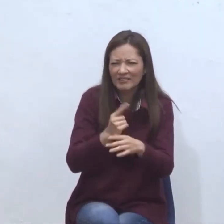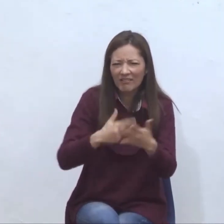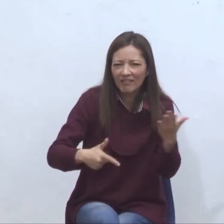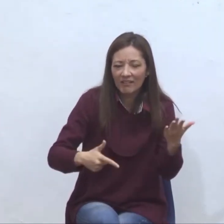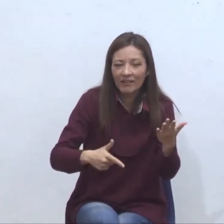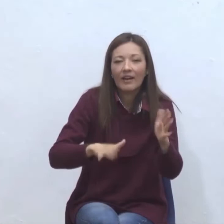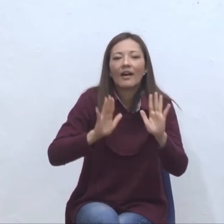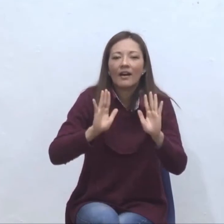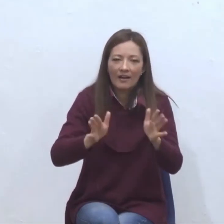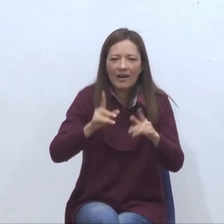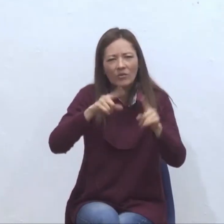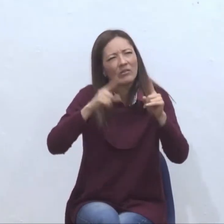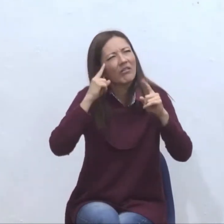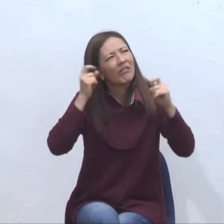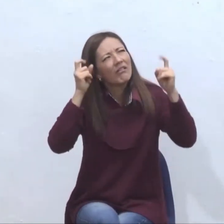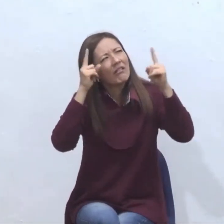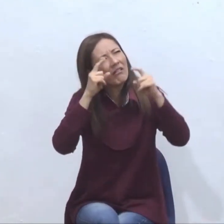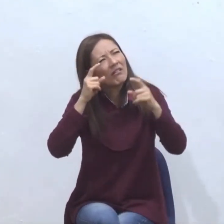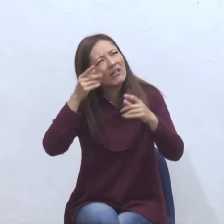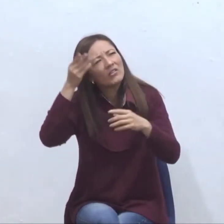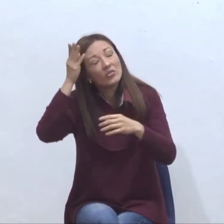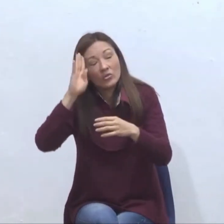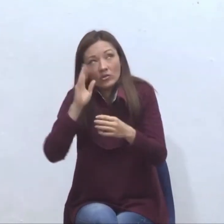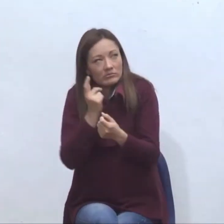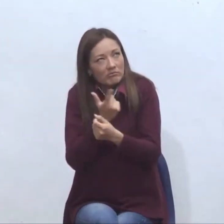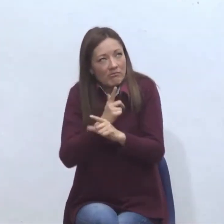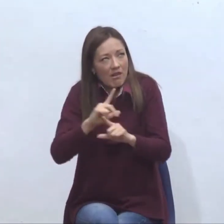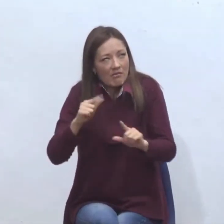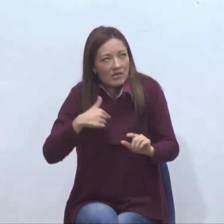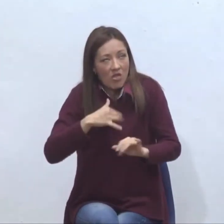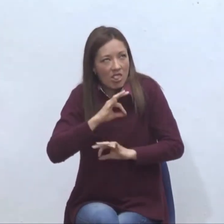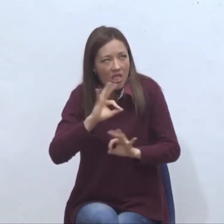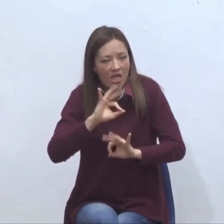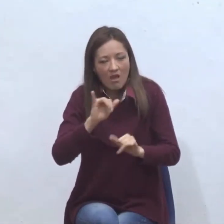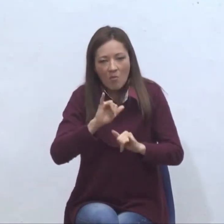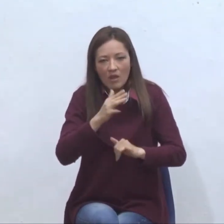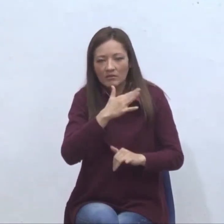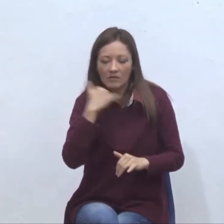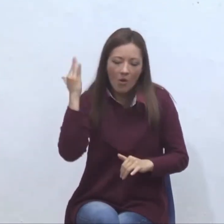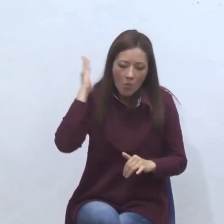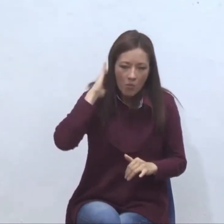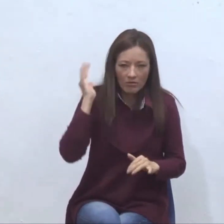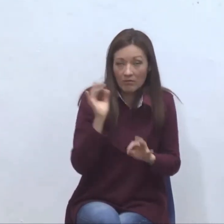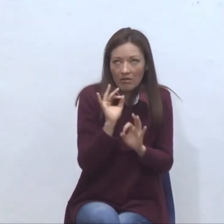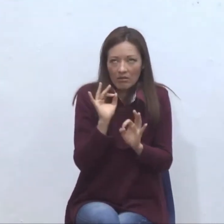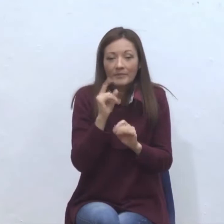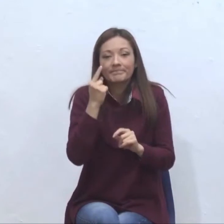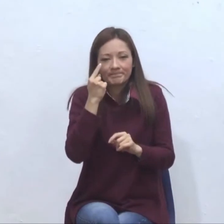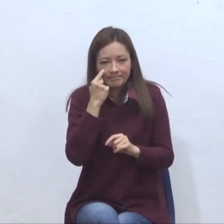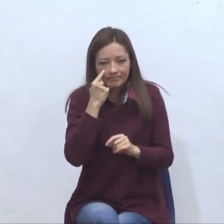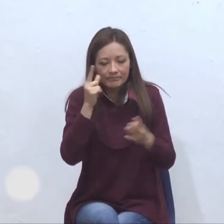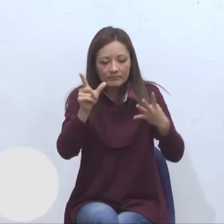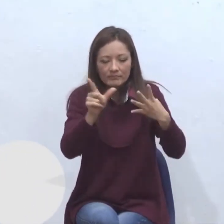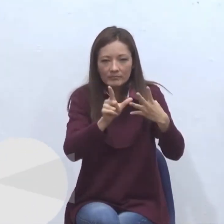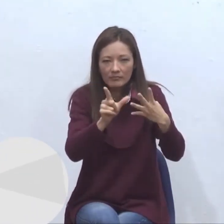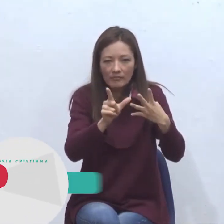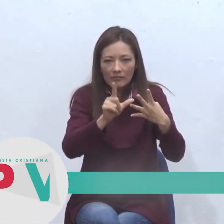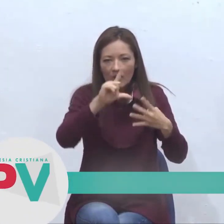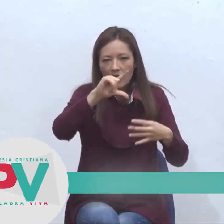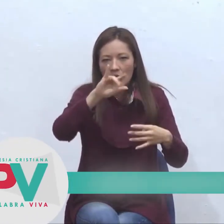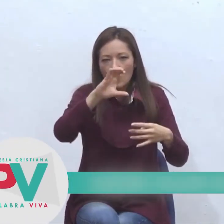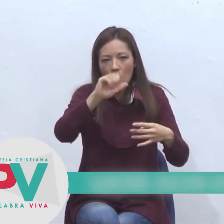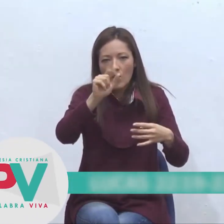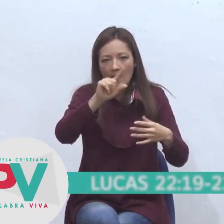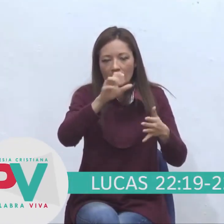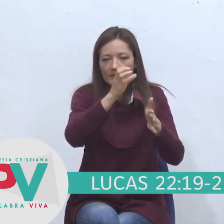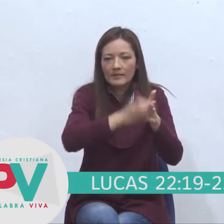de seguro más de uno está diciendo, Dios me libre de ser Judas. Bueno, vamos a leer Lucas.